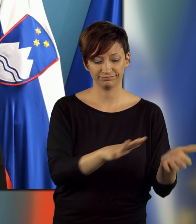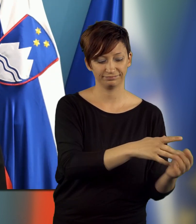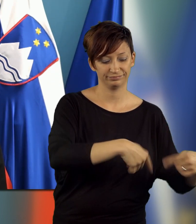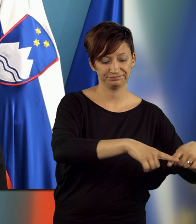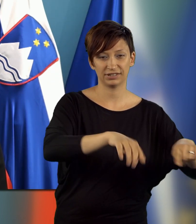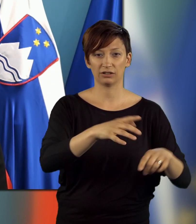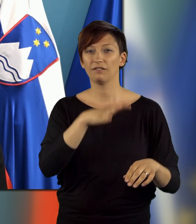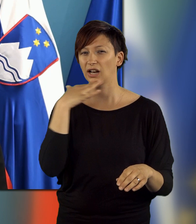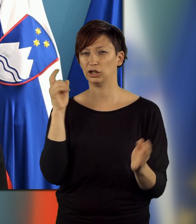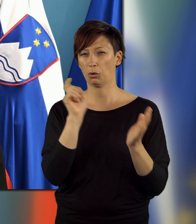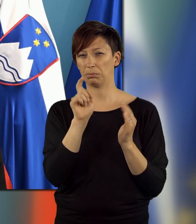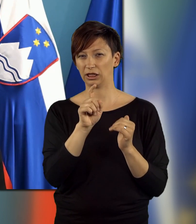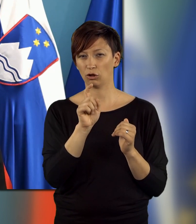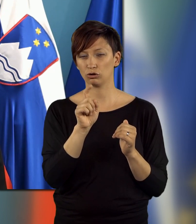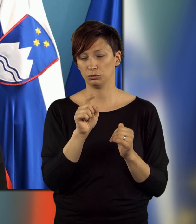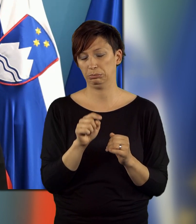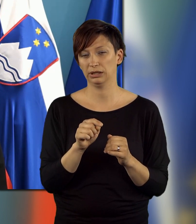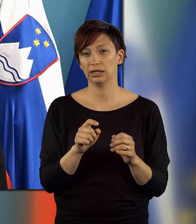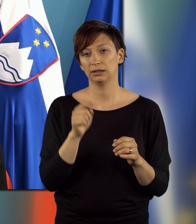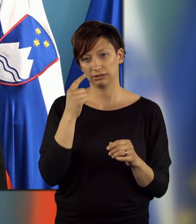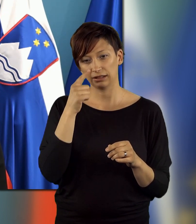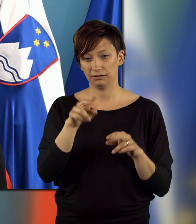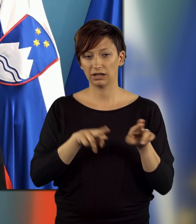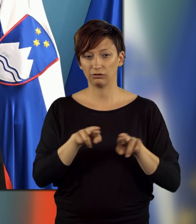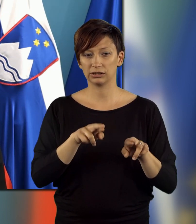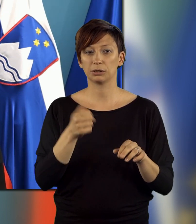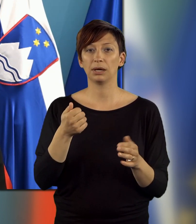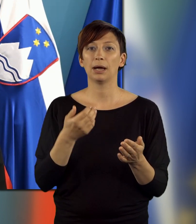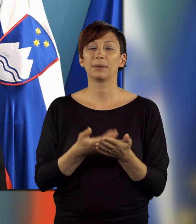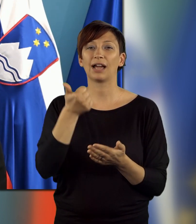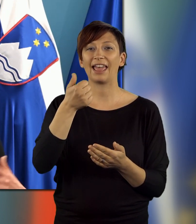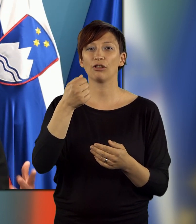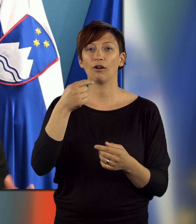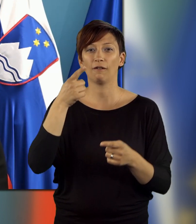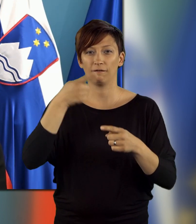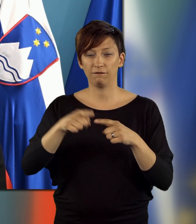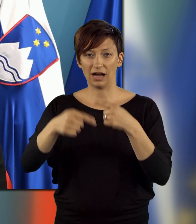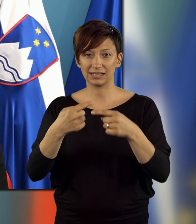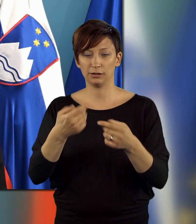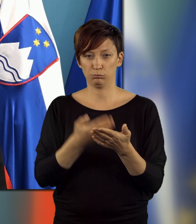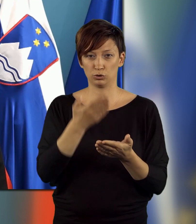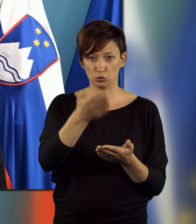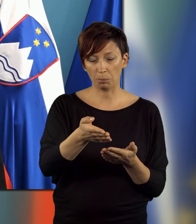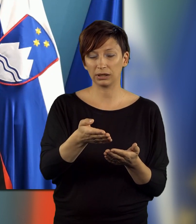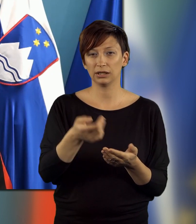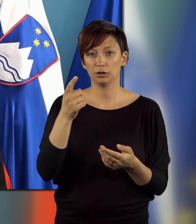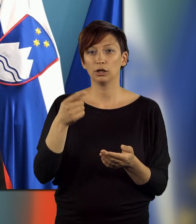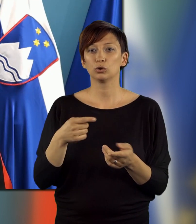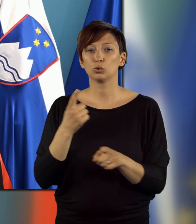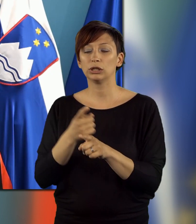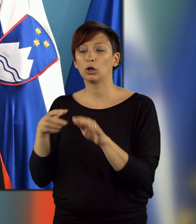izkazalo, da je veliko pritožb glede tega, zato predlagamo enofazni postopek, kar je bilo tudi predlagano strani